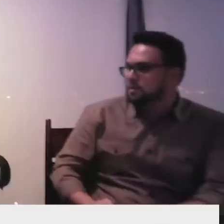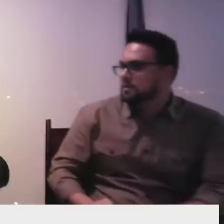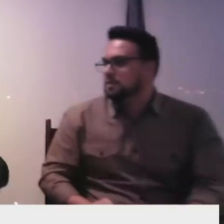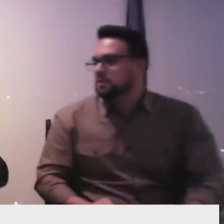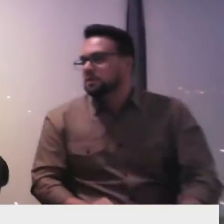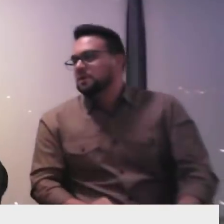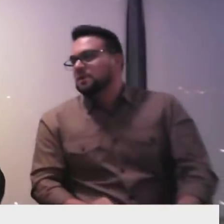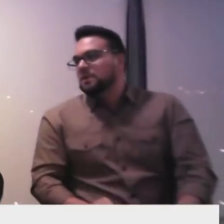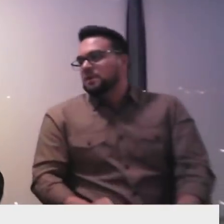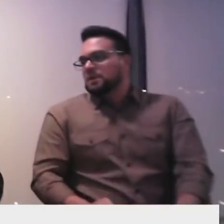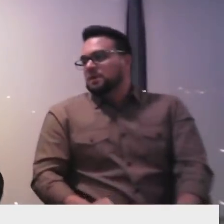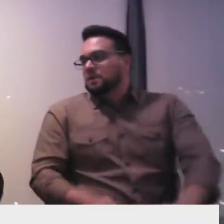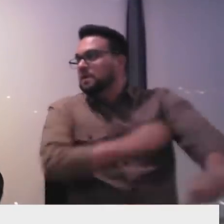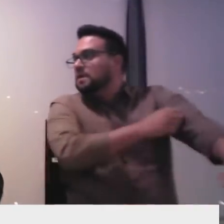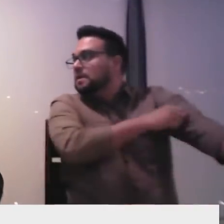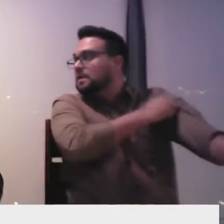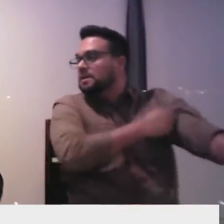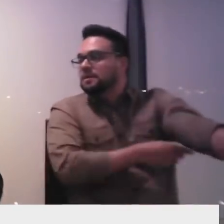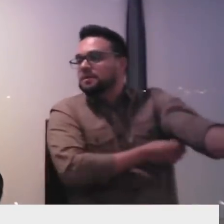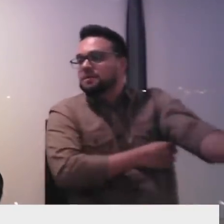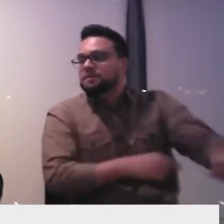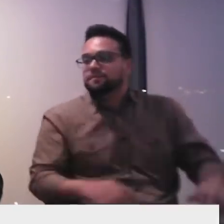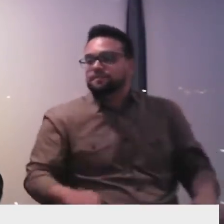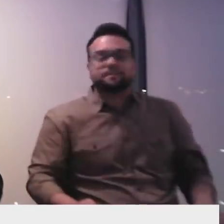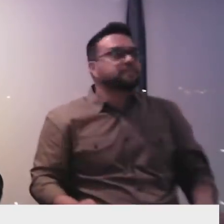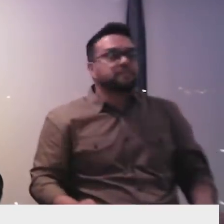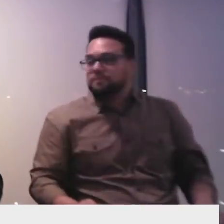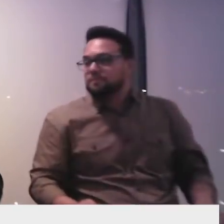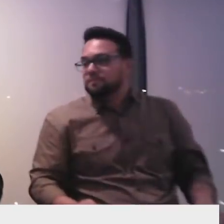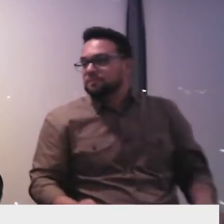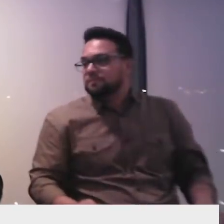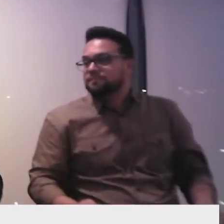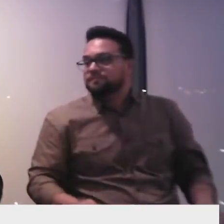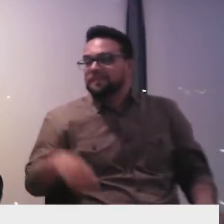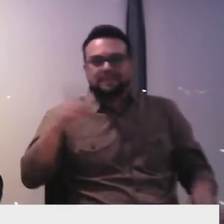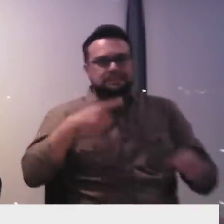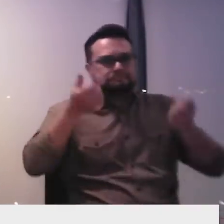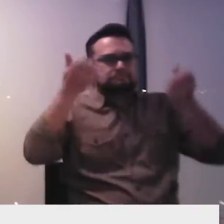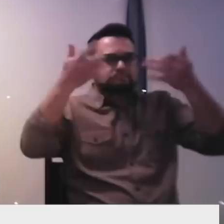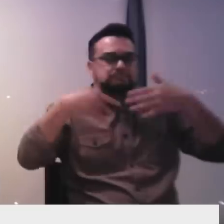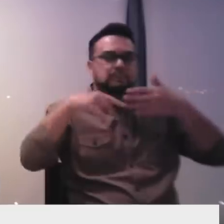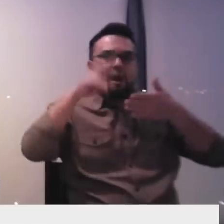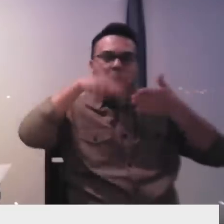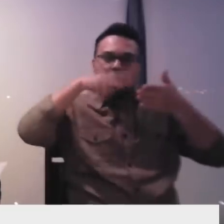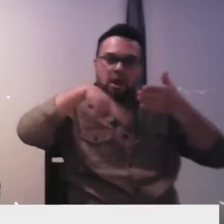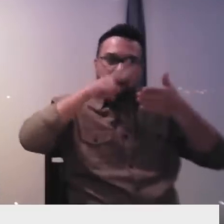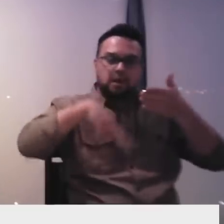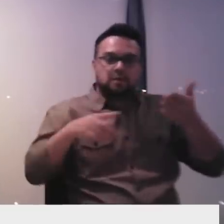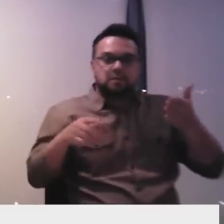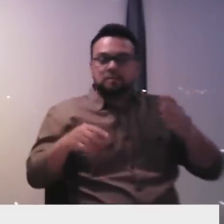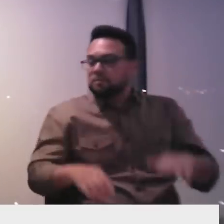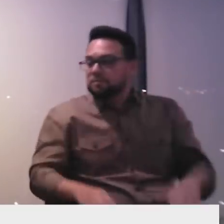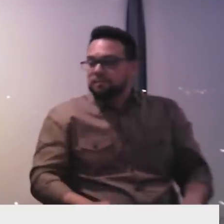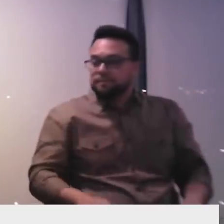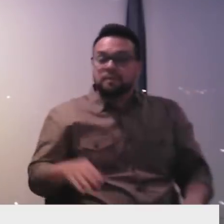Acabaram de editar essa nota aí. Tá, se editou agora, vou ter que. Eu leio tudo que está aqui? Está sublinhado. Tá, tem muita coisa para ler aqui. Não sei se repetiu a nota anterior.